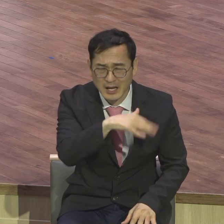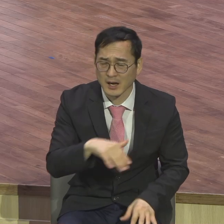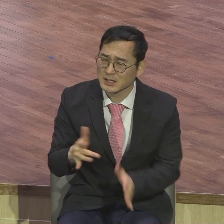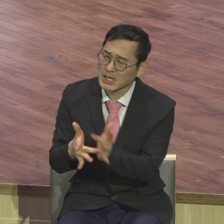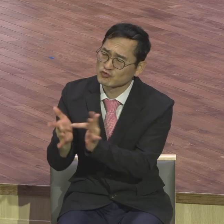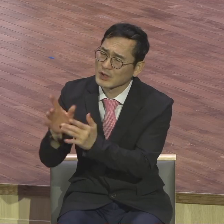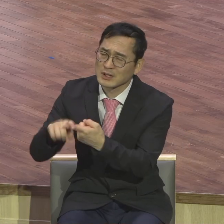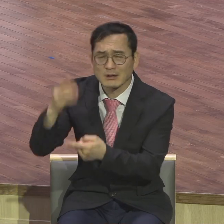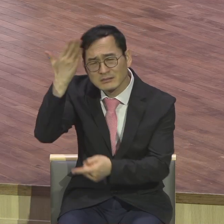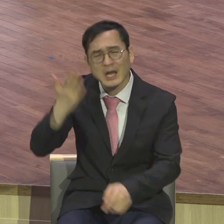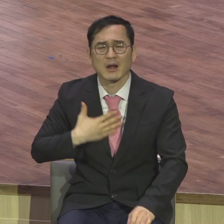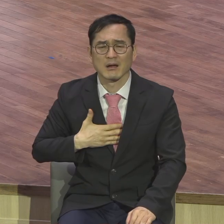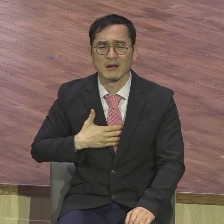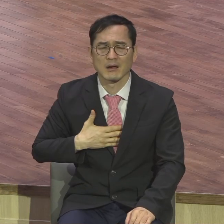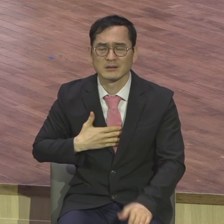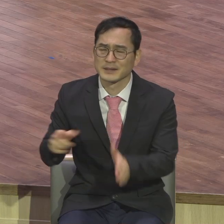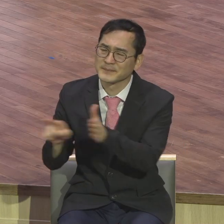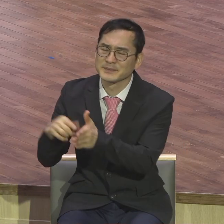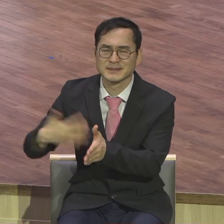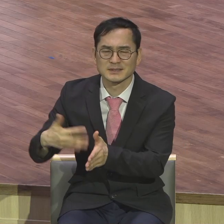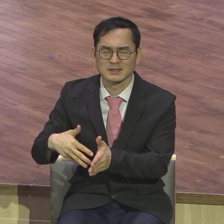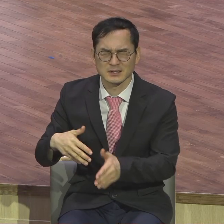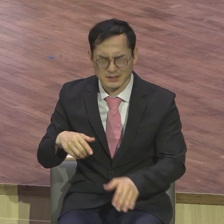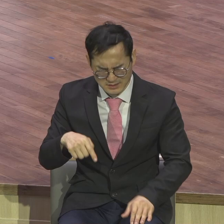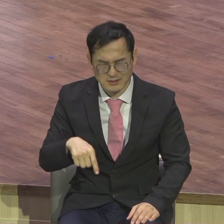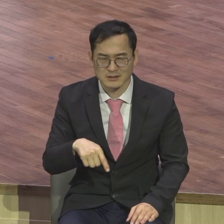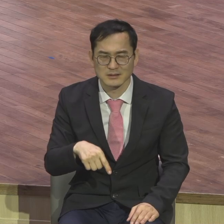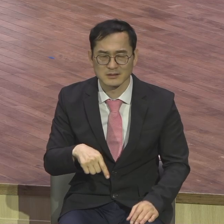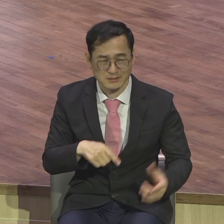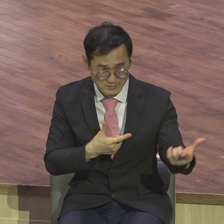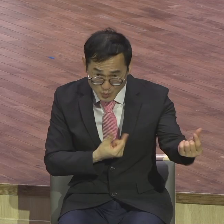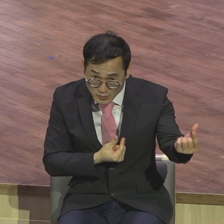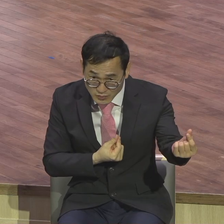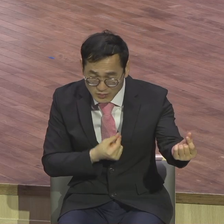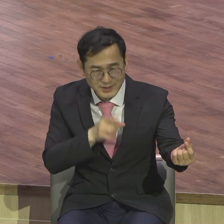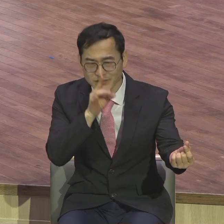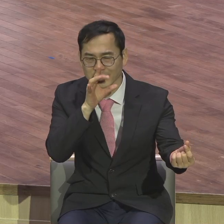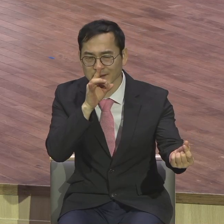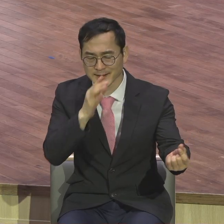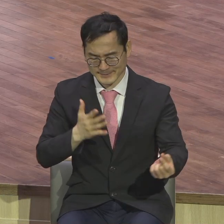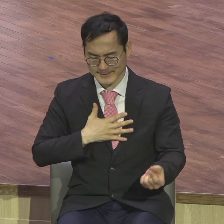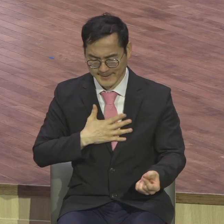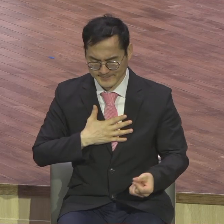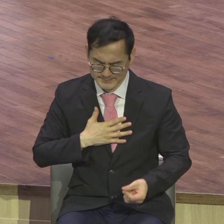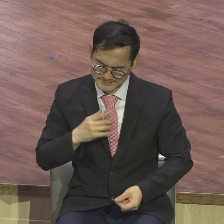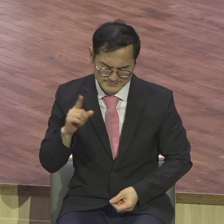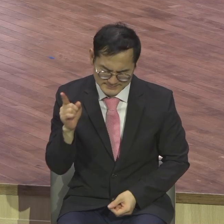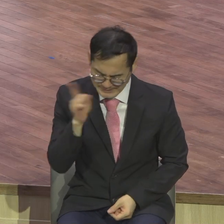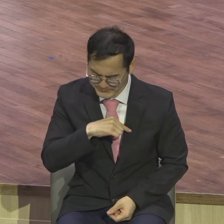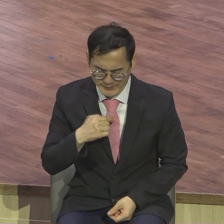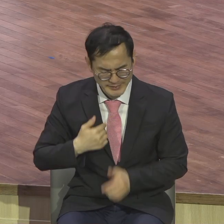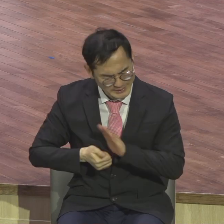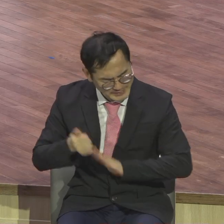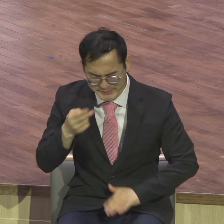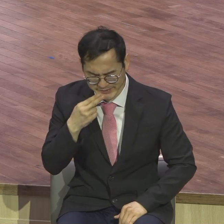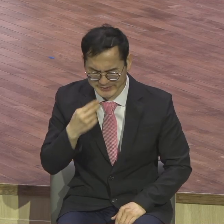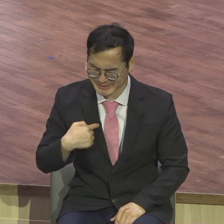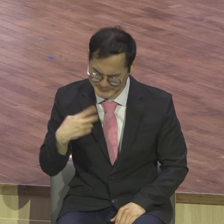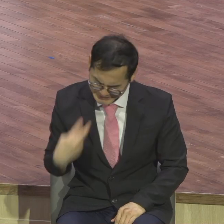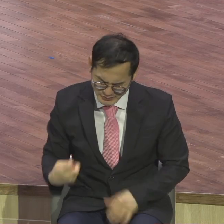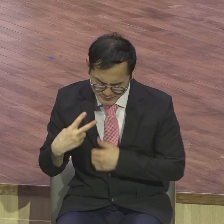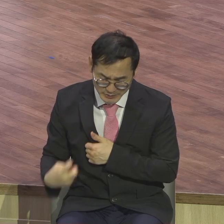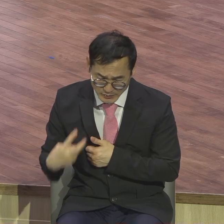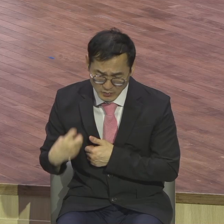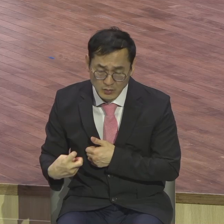자기를 미워하는 그런 감정 속에 사로잡혀 있는 사람이 다른 사람을 사랑하겠어요.